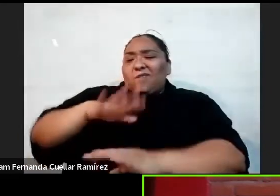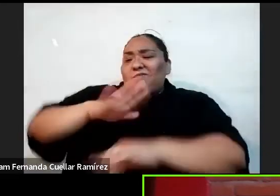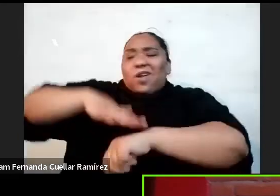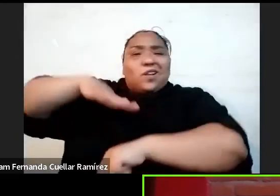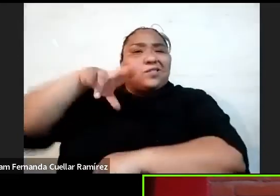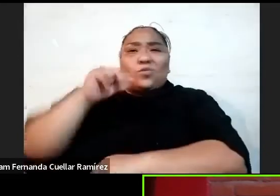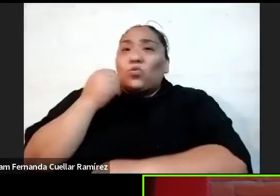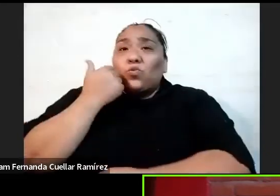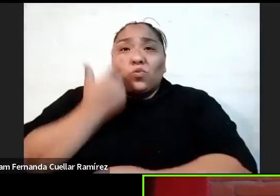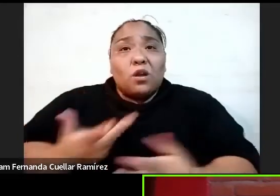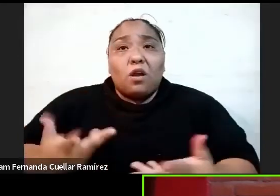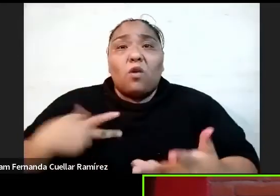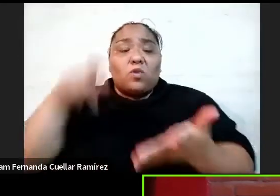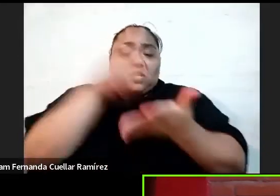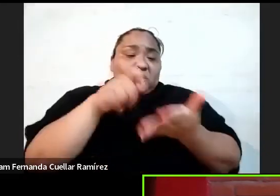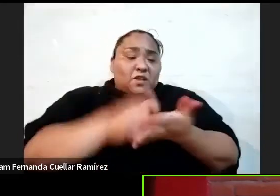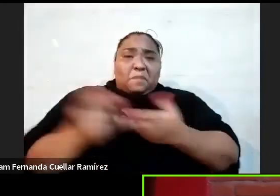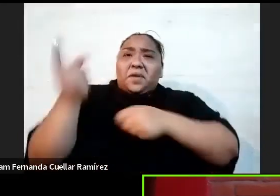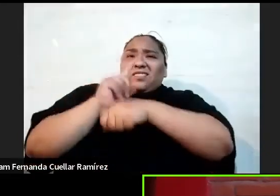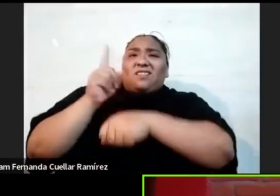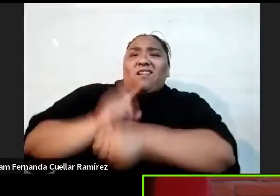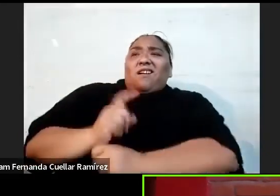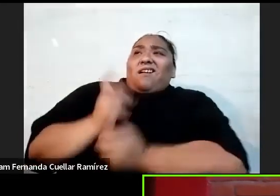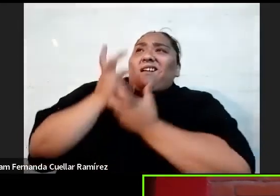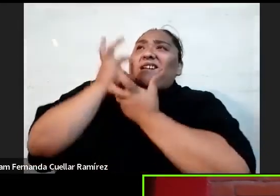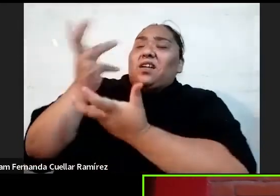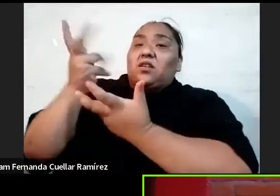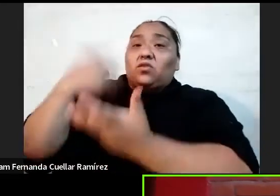Quiero que el primer puño de tierra sea glitter,